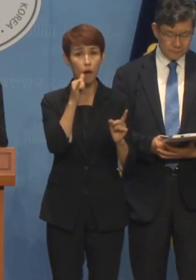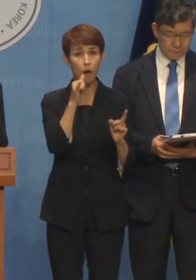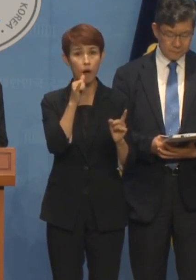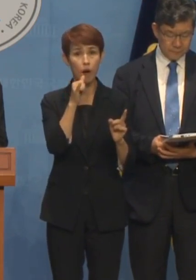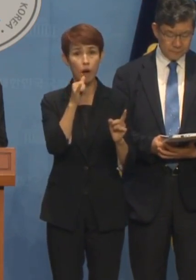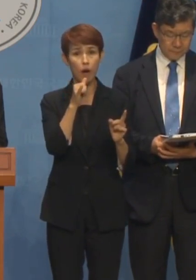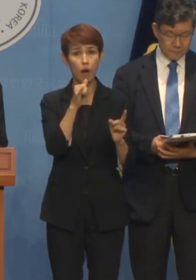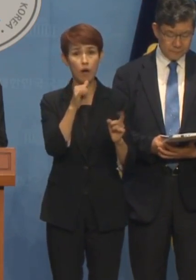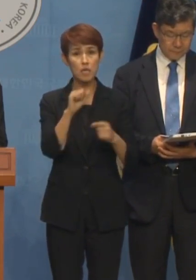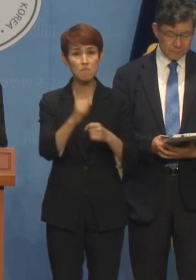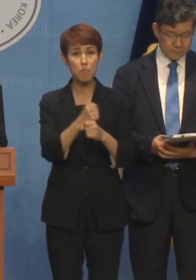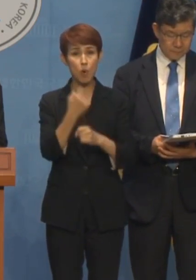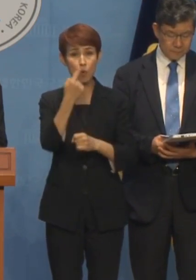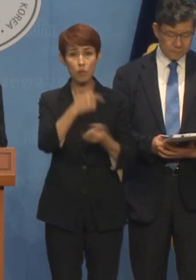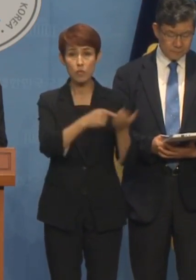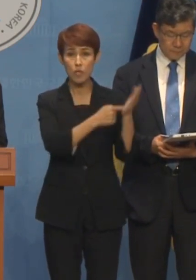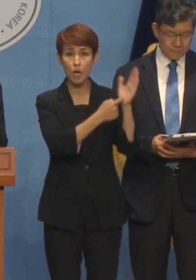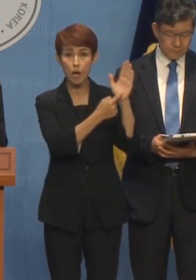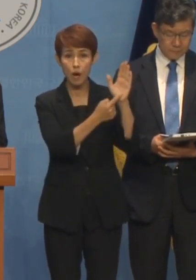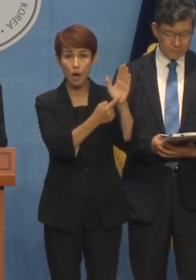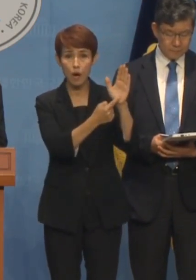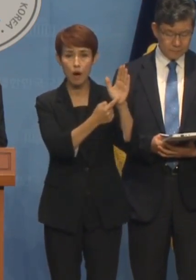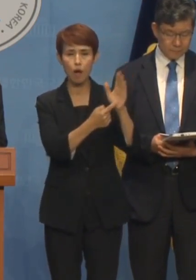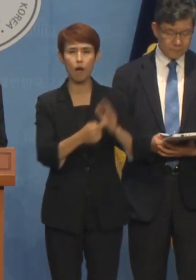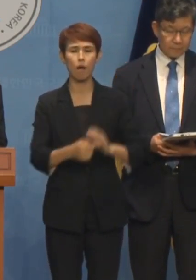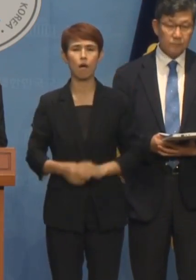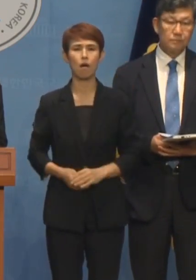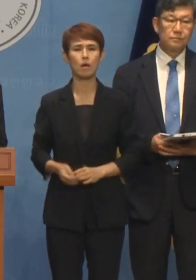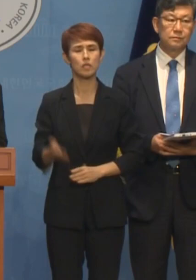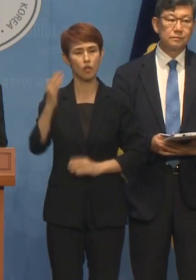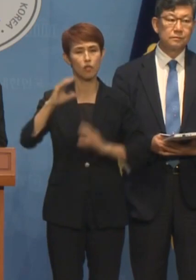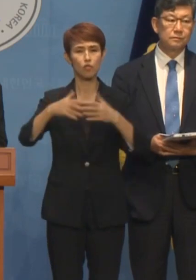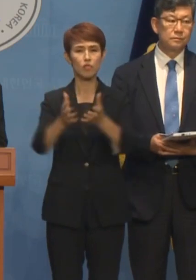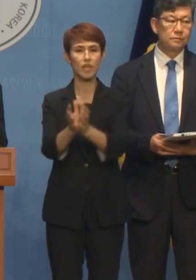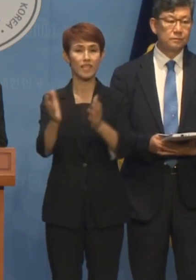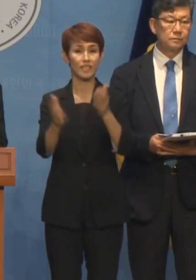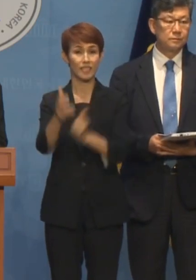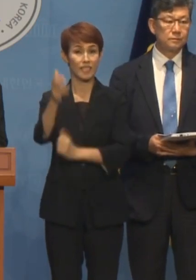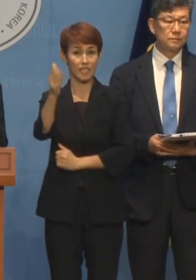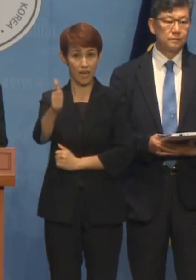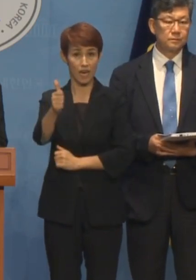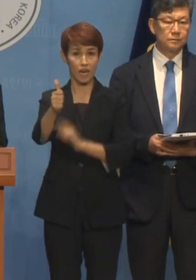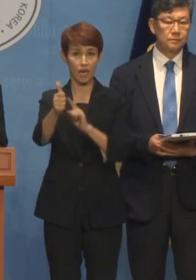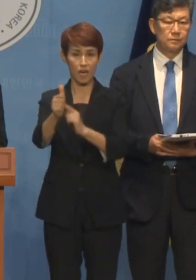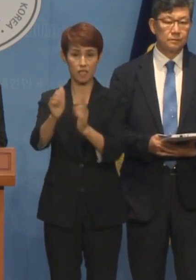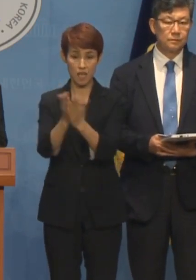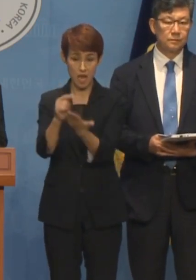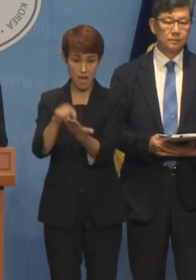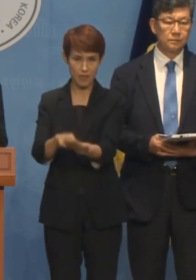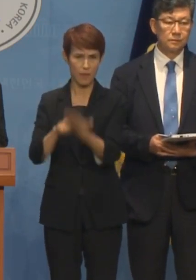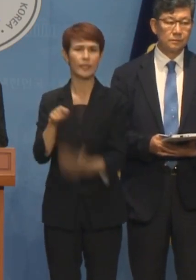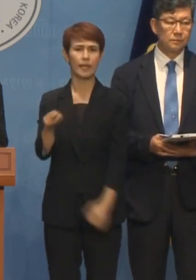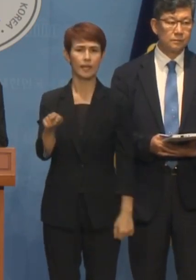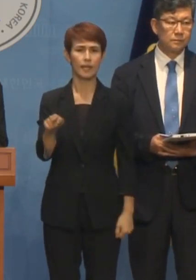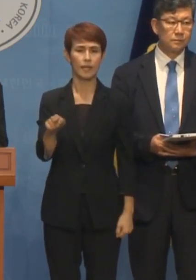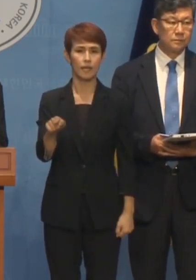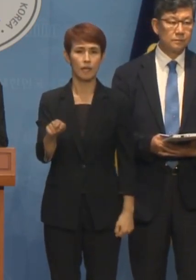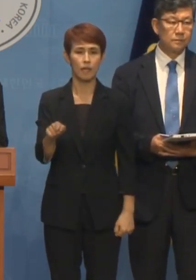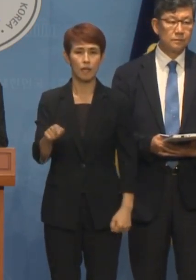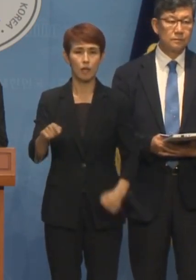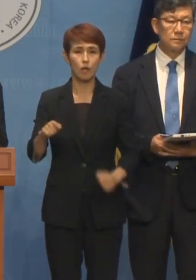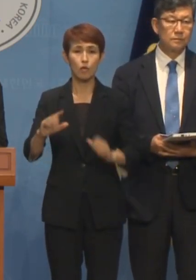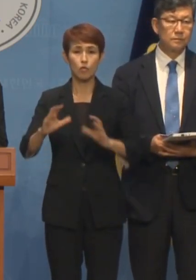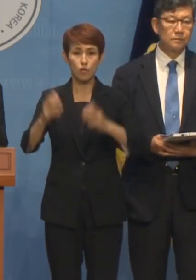있다라는 음모론을 제기했다는 것이 김진표 전 국회의장 회고록을 통해 공개됐습니다.